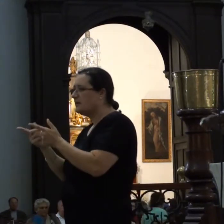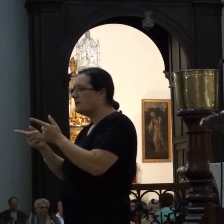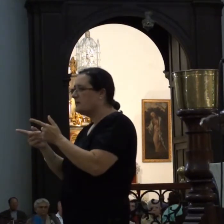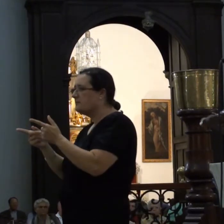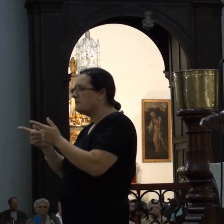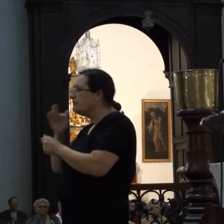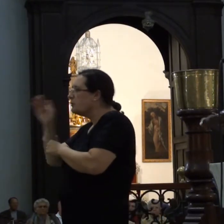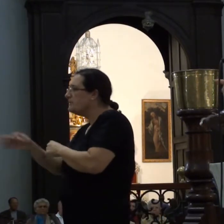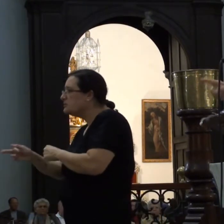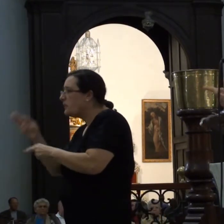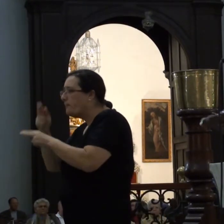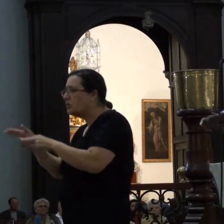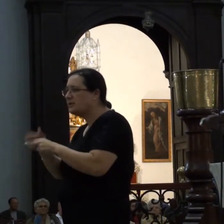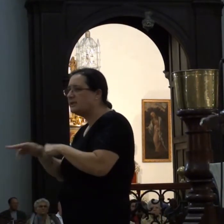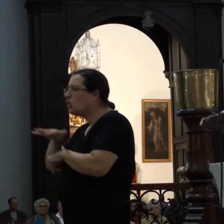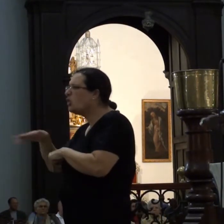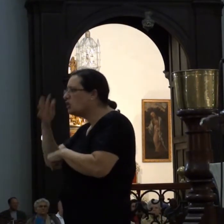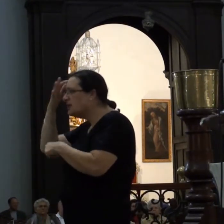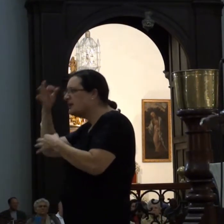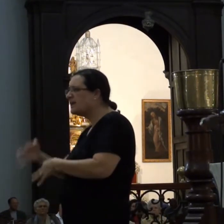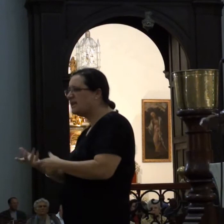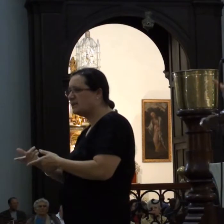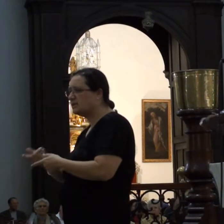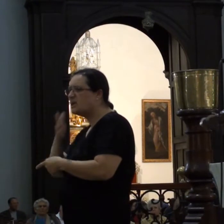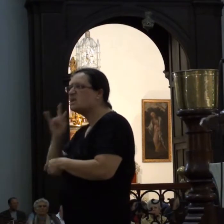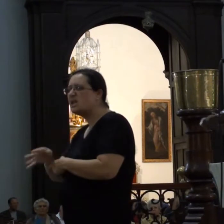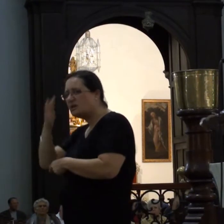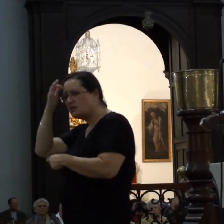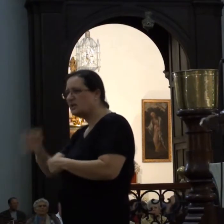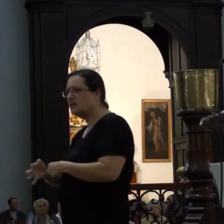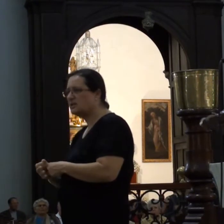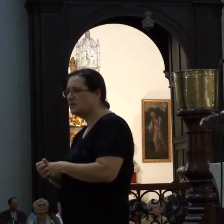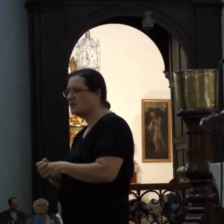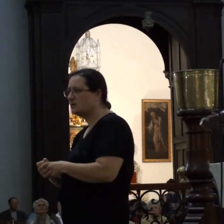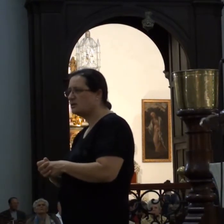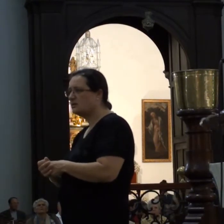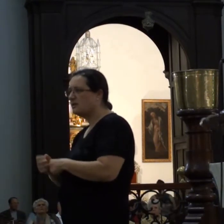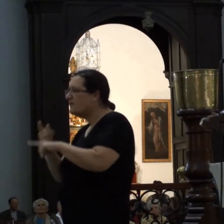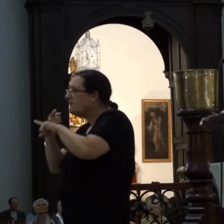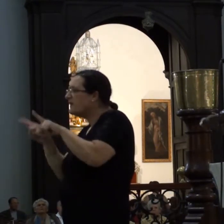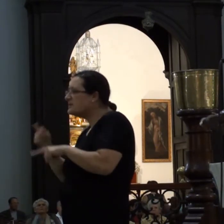donde están los creyentes Quiénes somos creyentes En qué nos diferenciamos